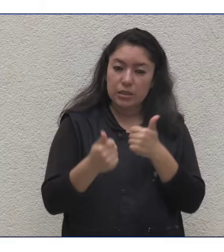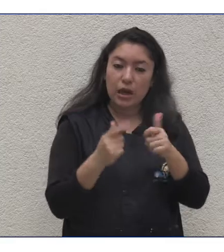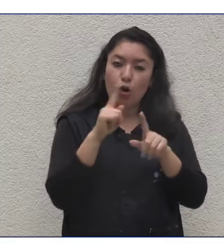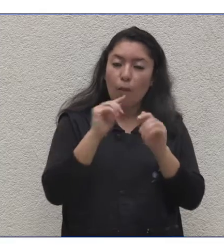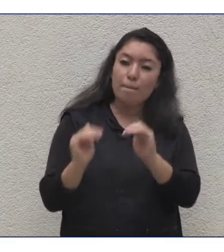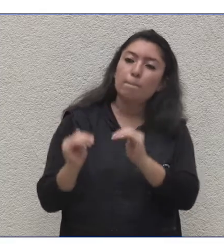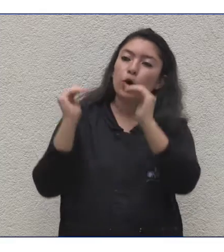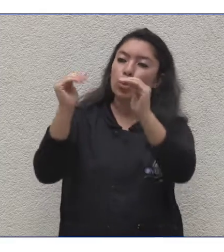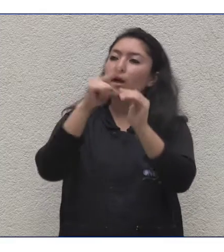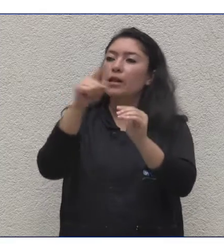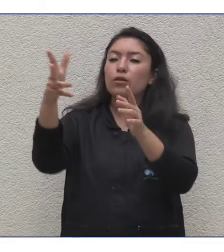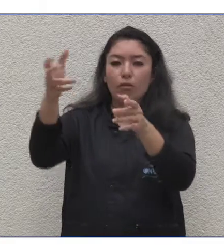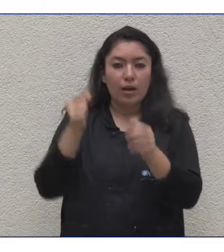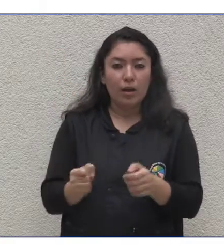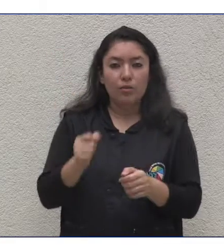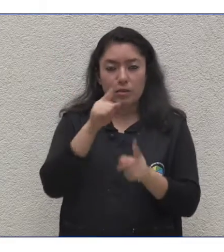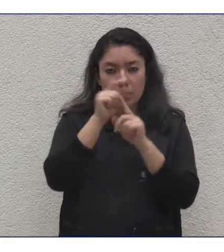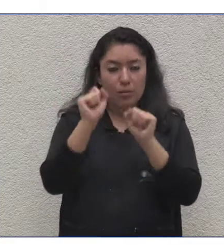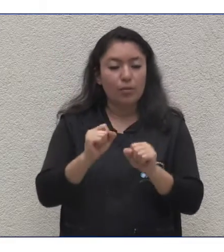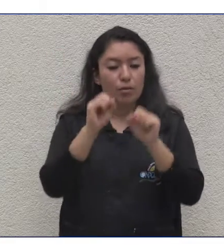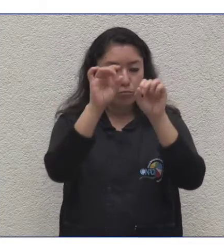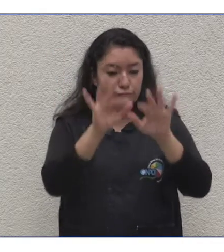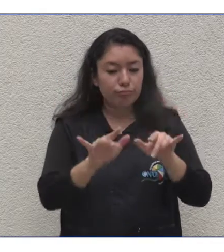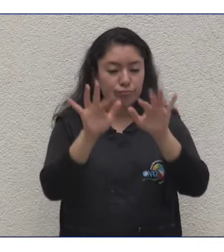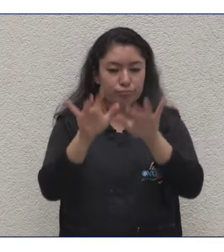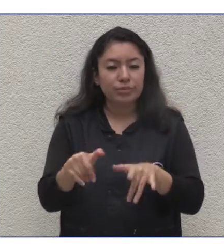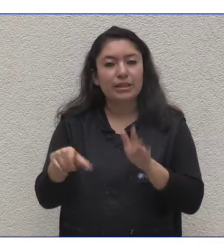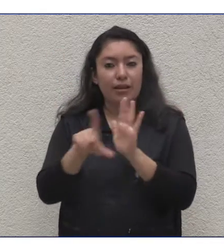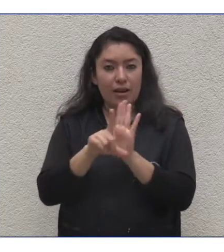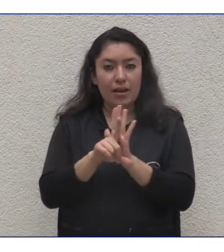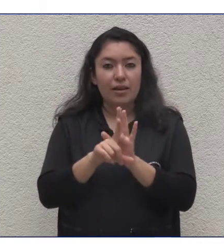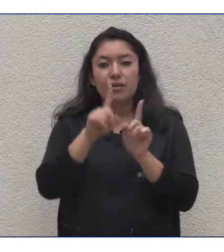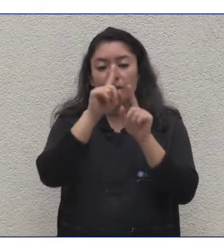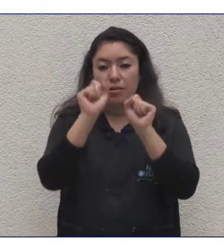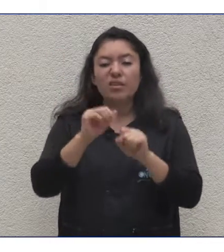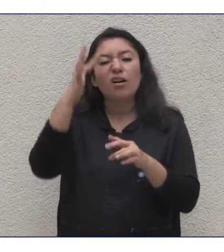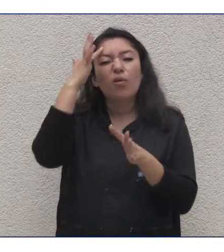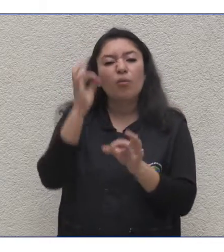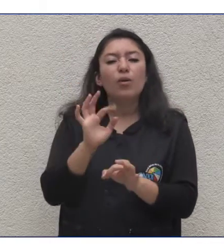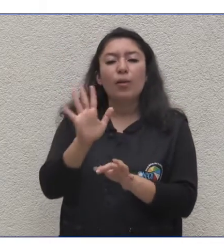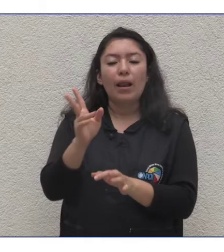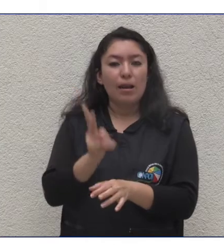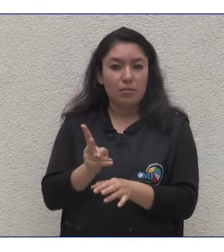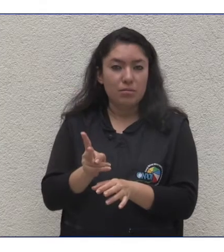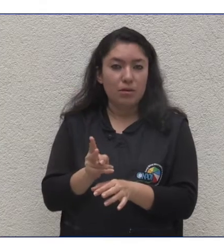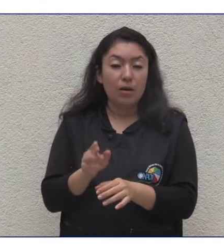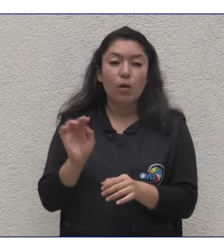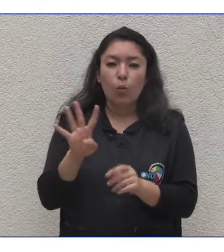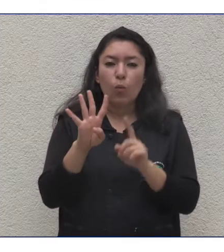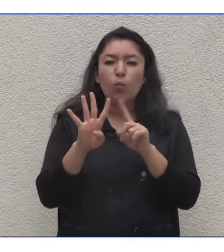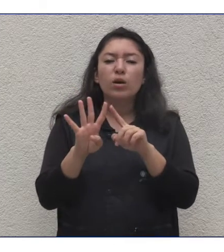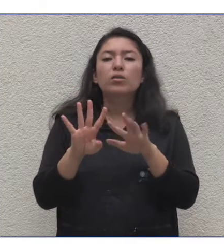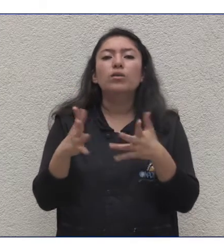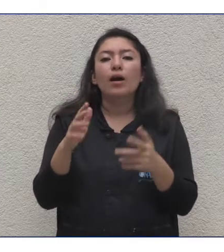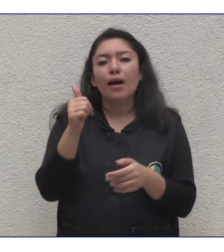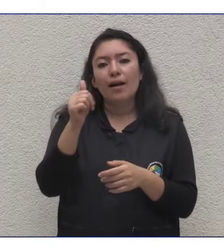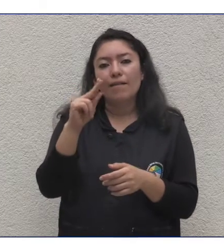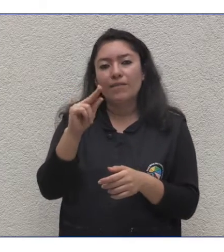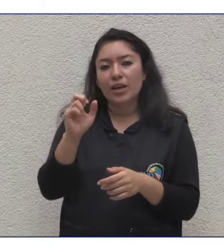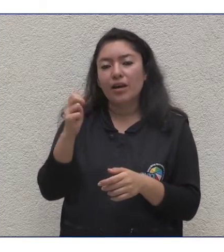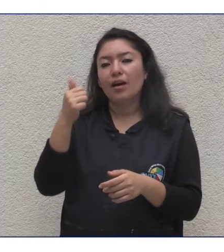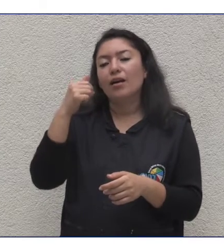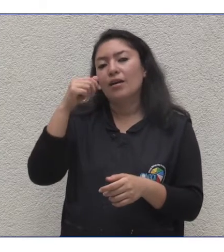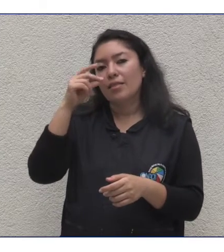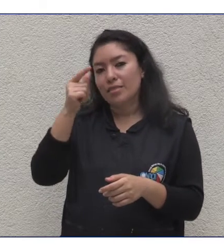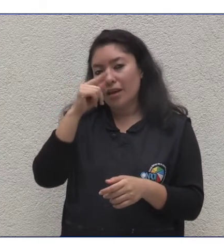en poder de los sujetos obligados descritos en la presente ley, en los términos y condiciones de la misma. 4. Habeas